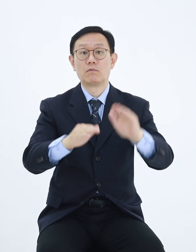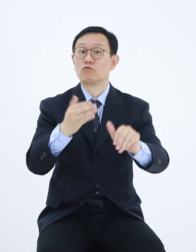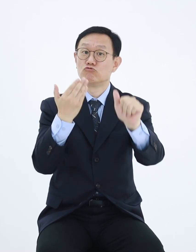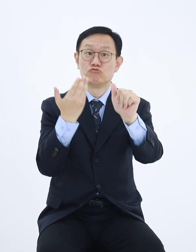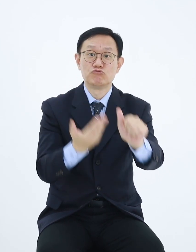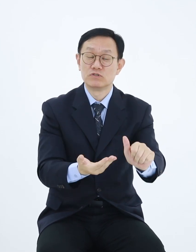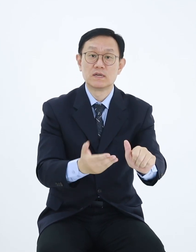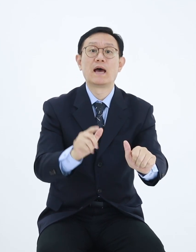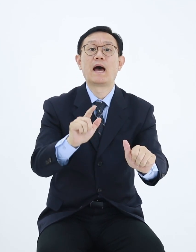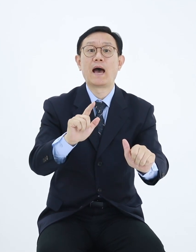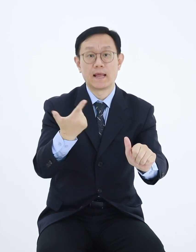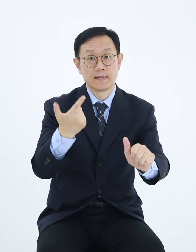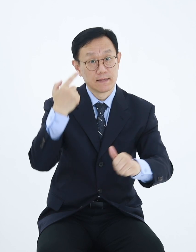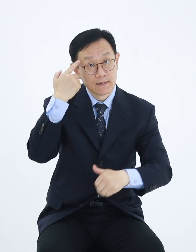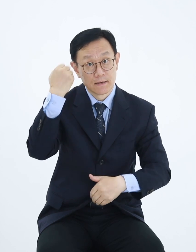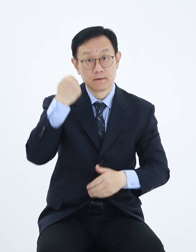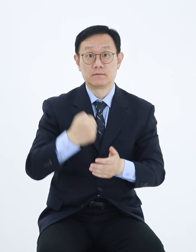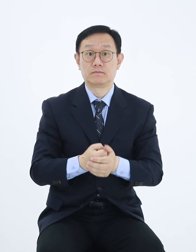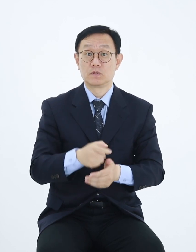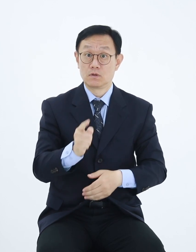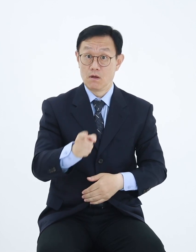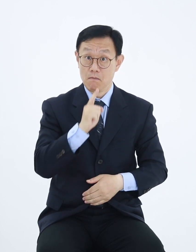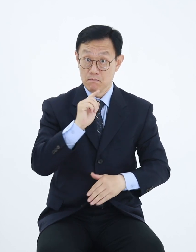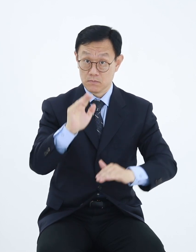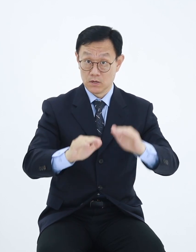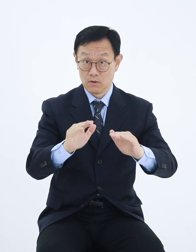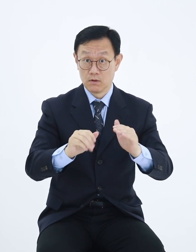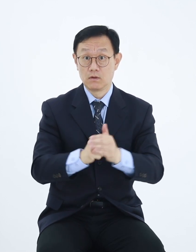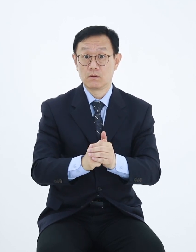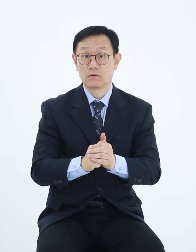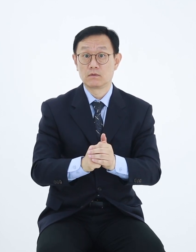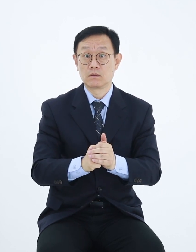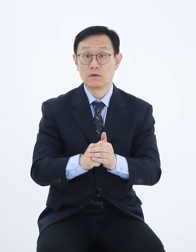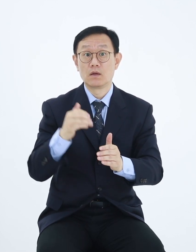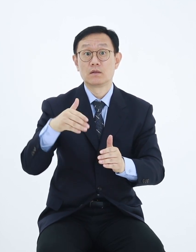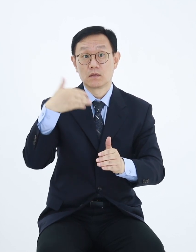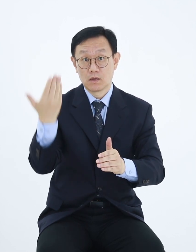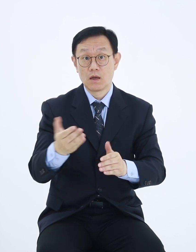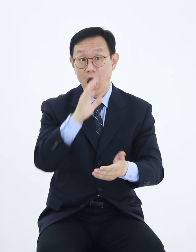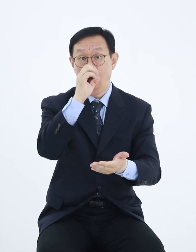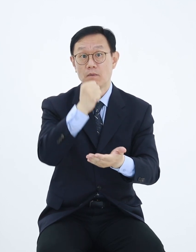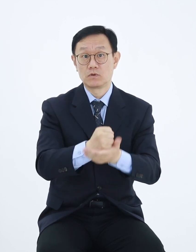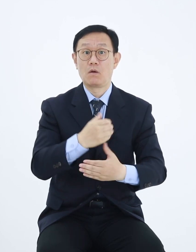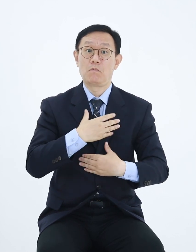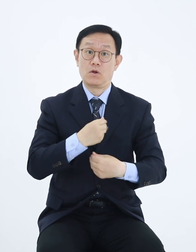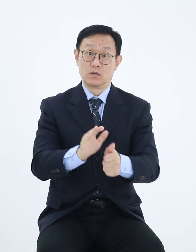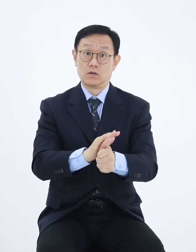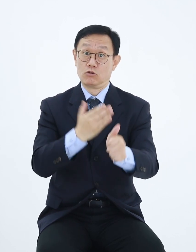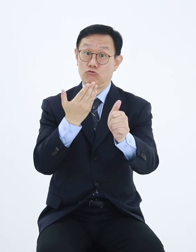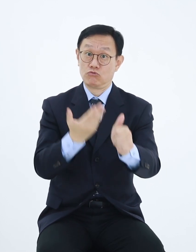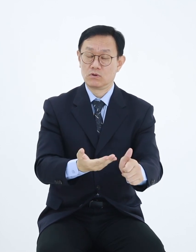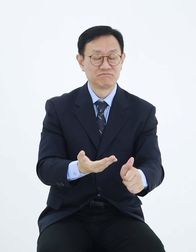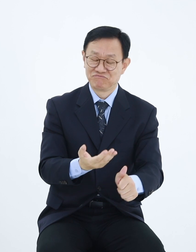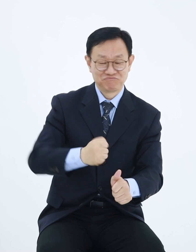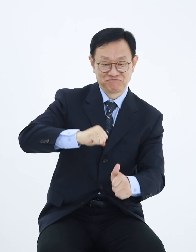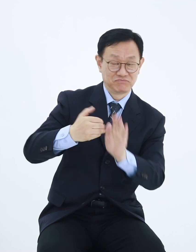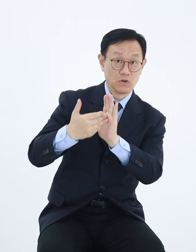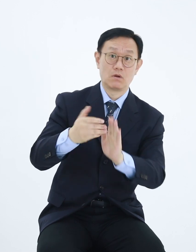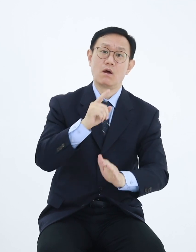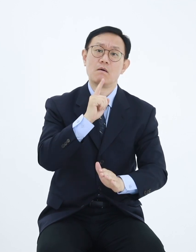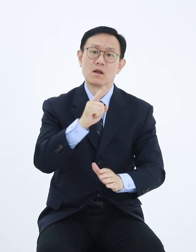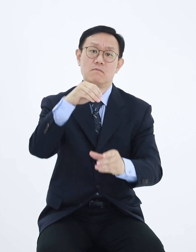않아야 합니다. 여기서 말하는 차별에는 다음에 나오는 합리적인 편의 제공을 거부하는 것 또한